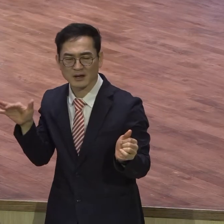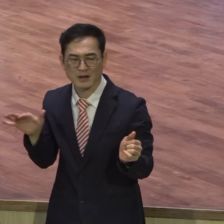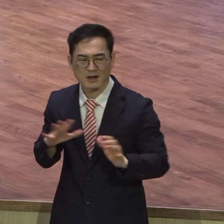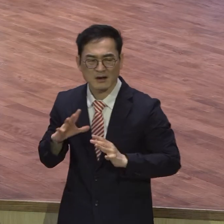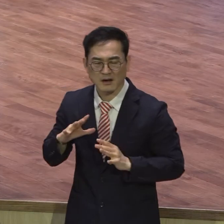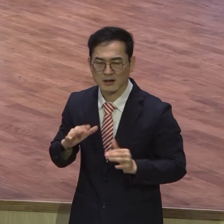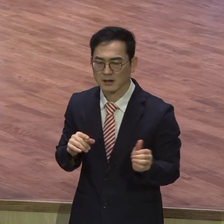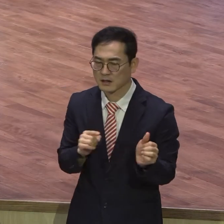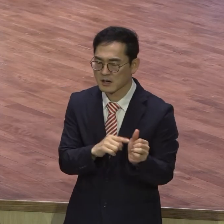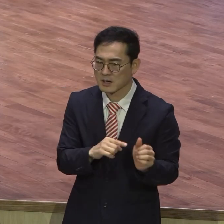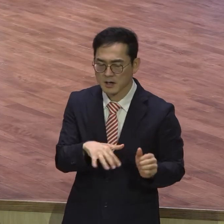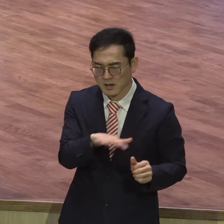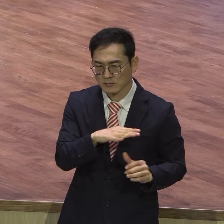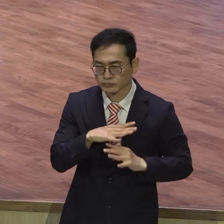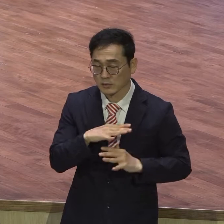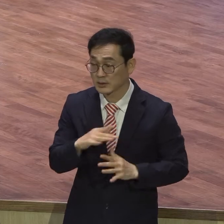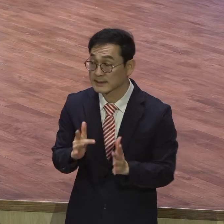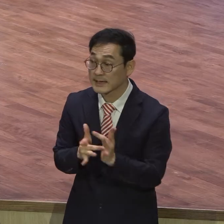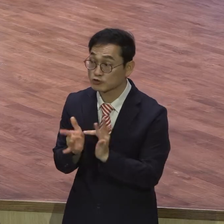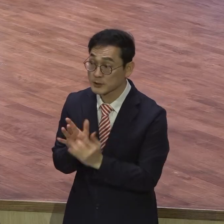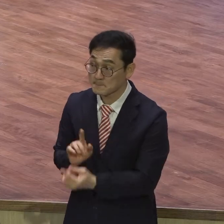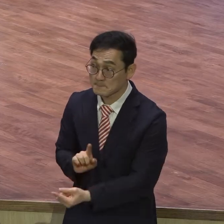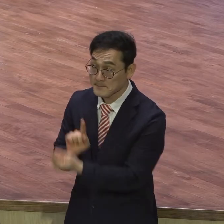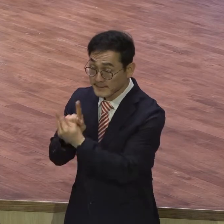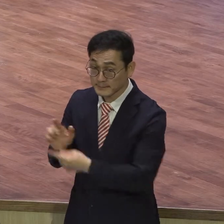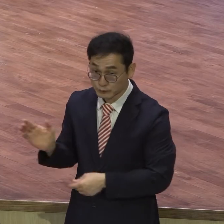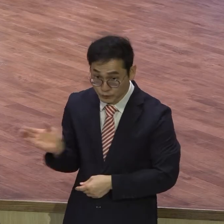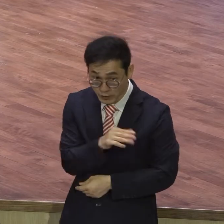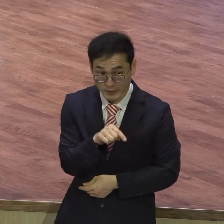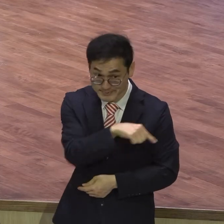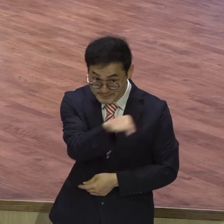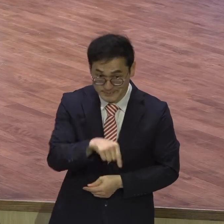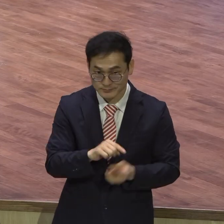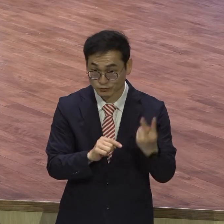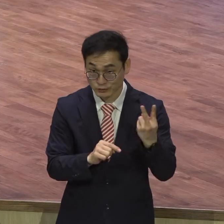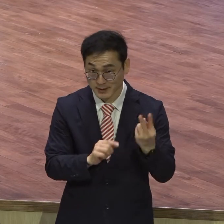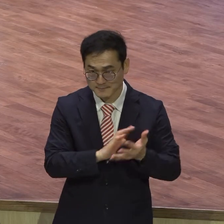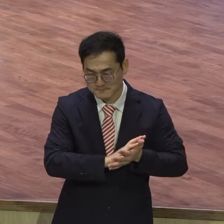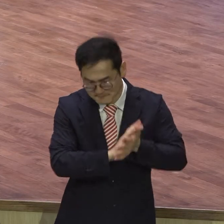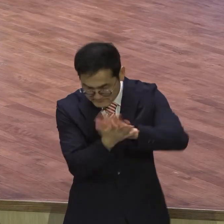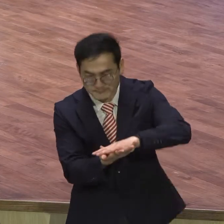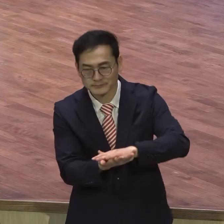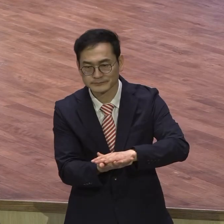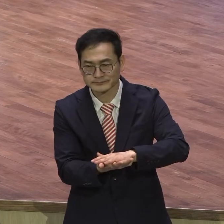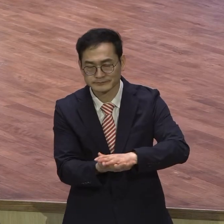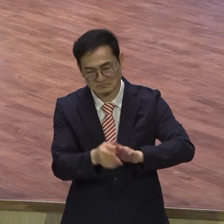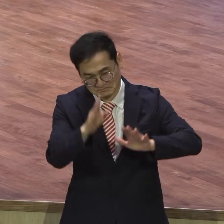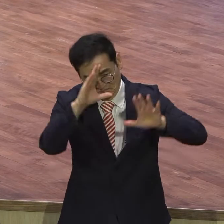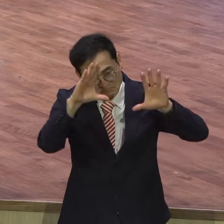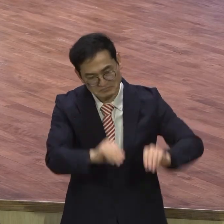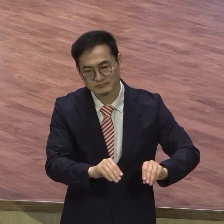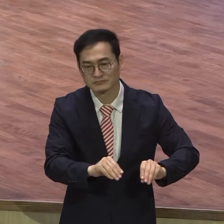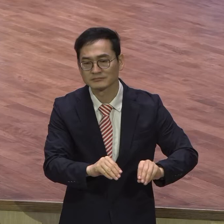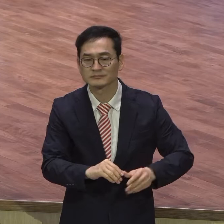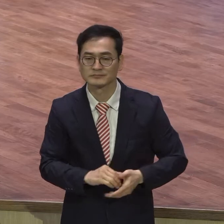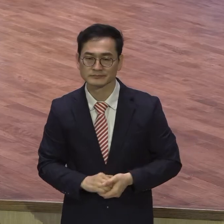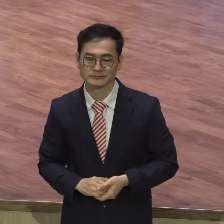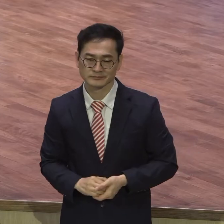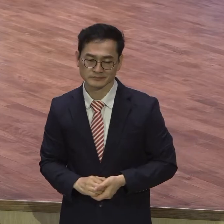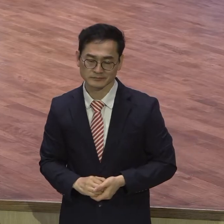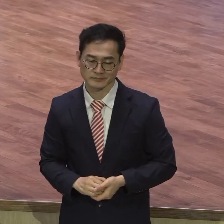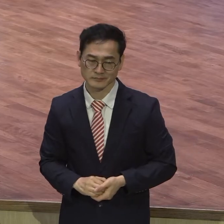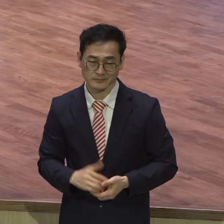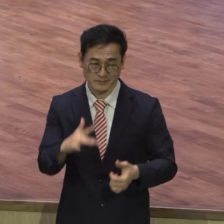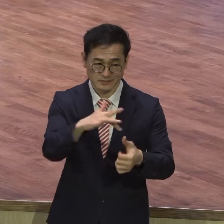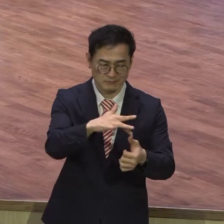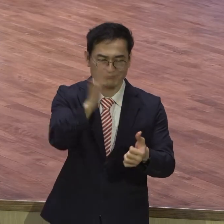예수님을 만나게 되면서 어떻게 돼요? 완전히 치유되어 완전 치유가 되는